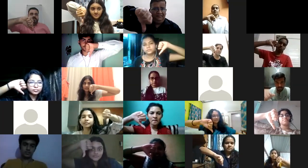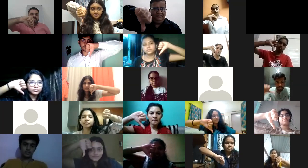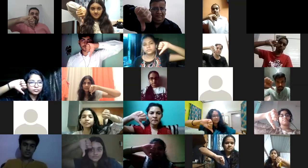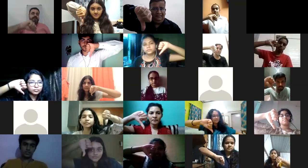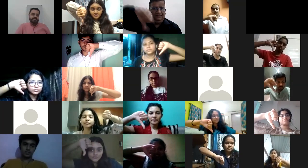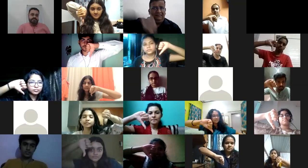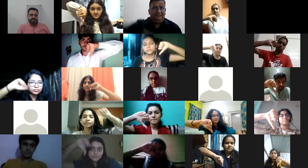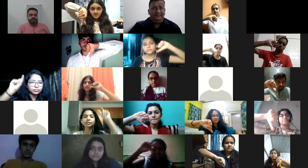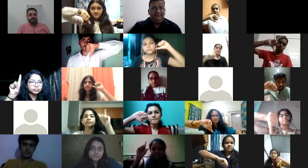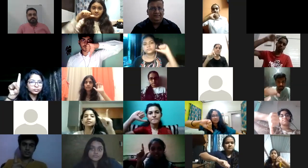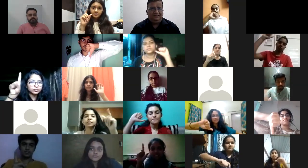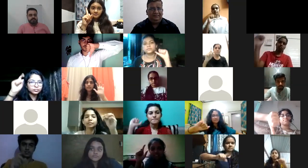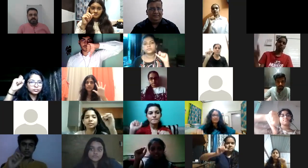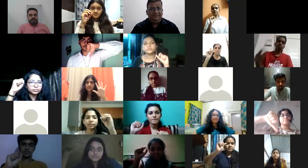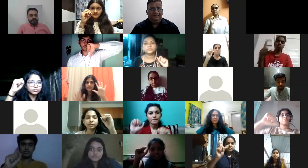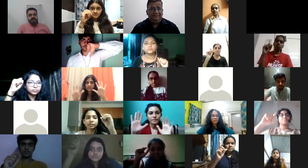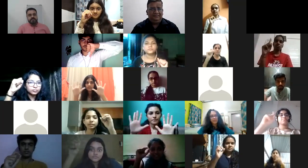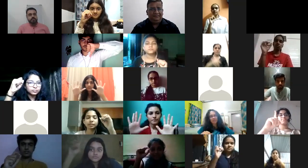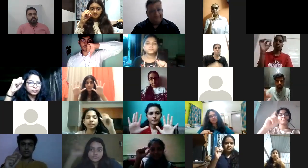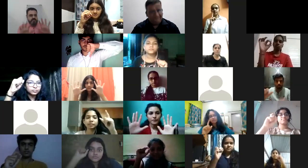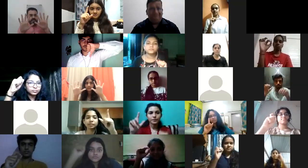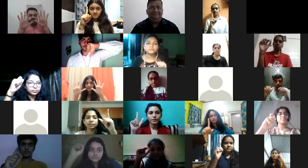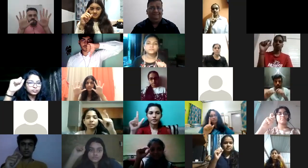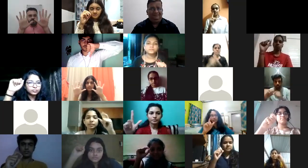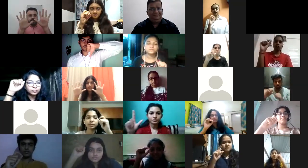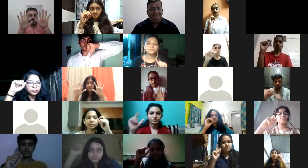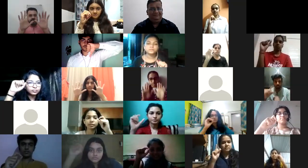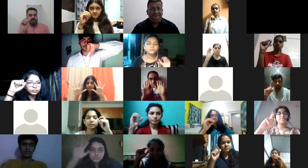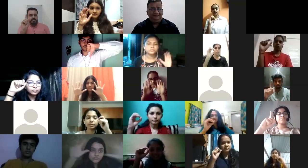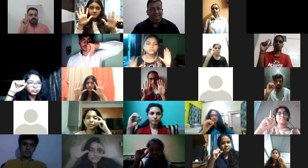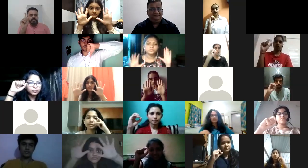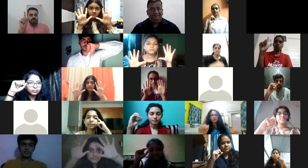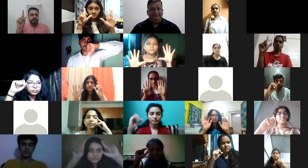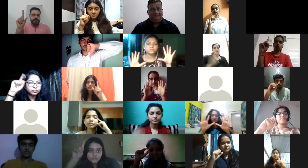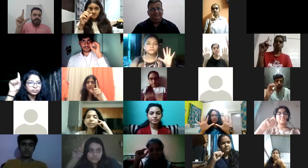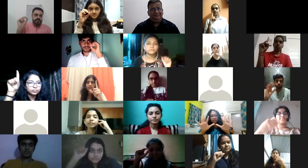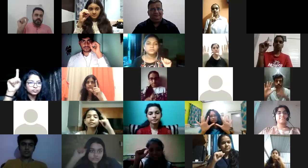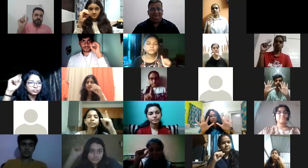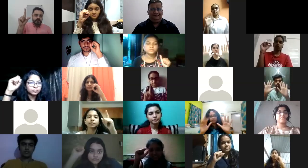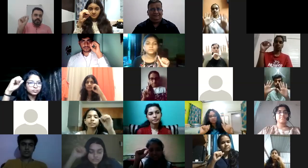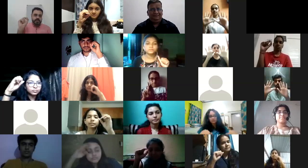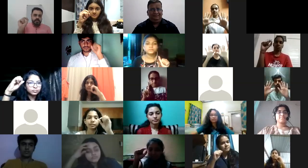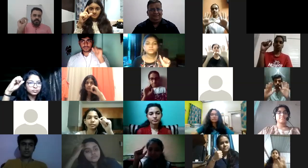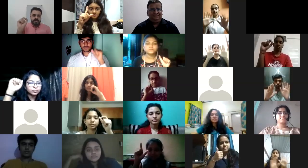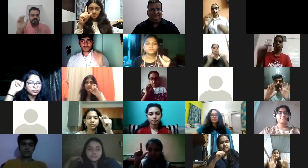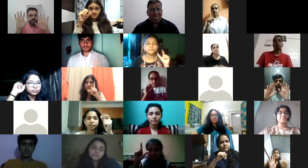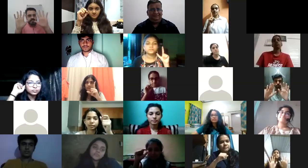10. 10 is 2 ways. One is 10, नहीं तो 1 and 0. 10 और